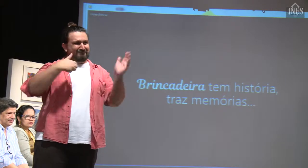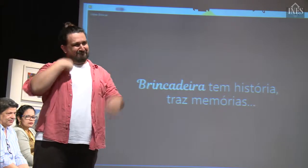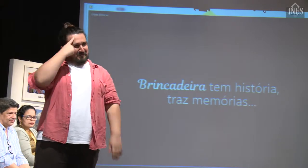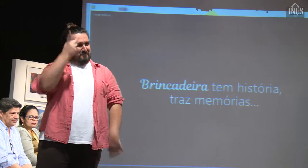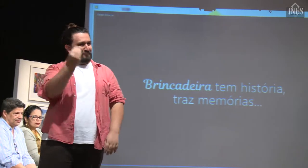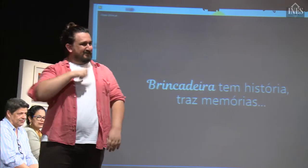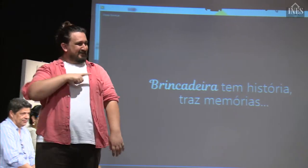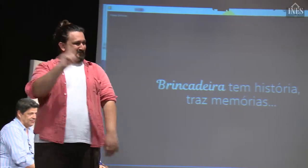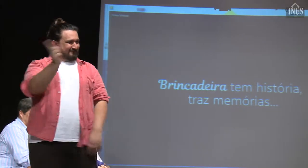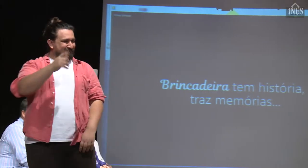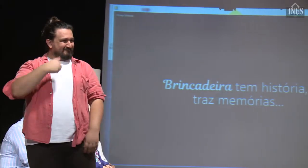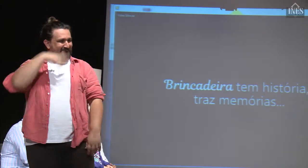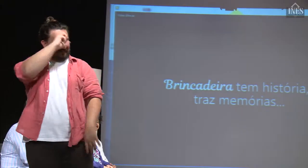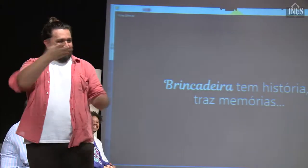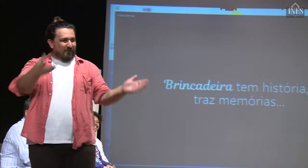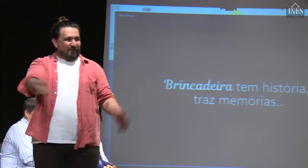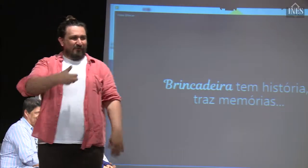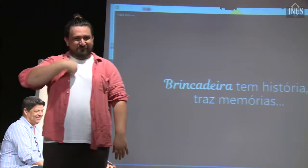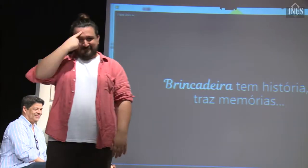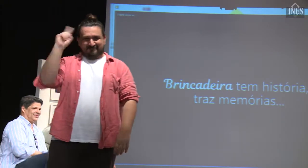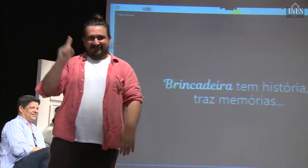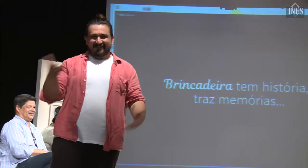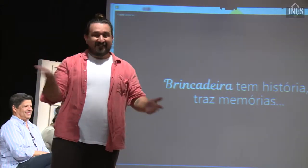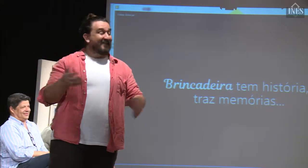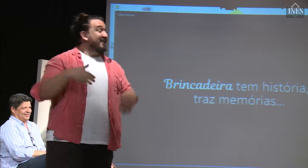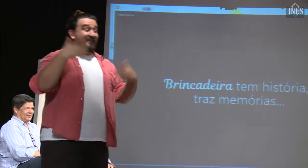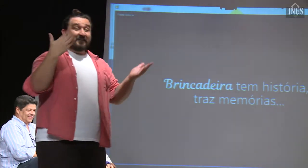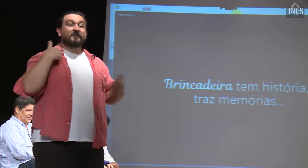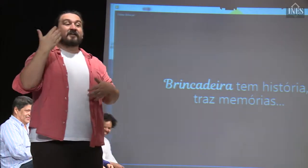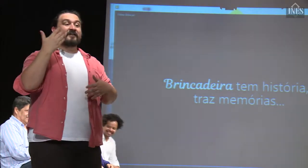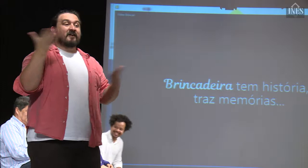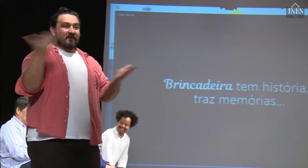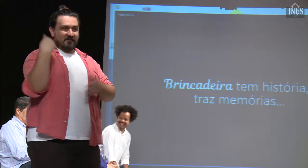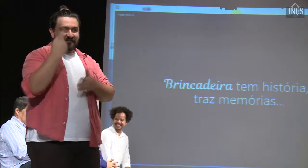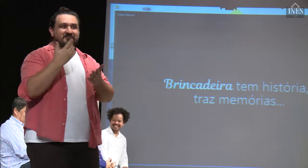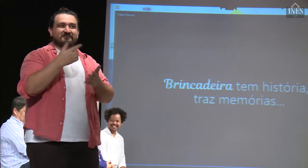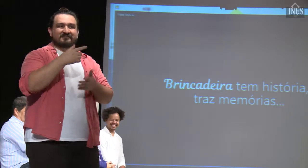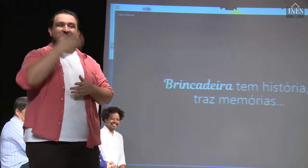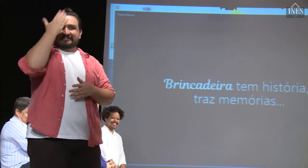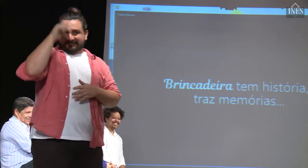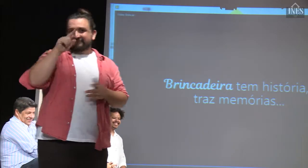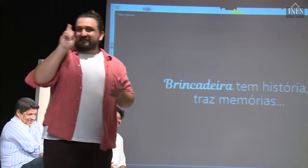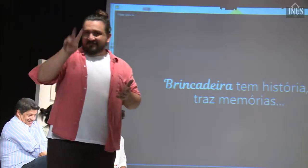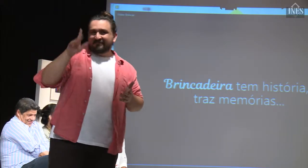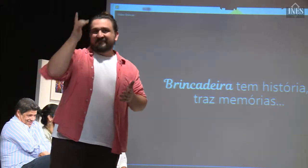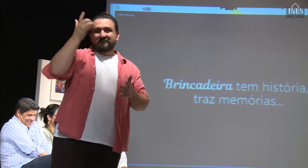também tem as estratégias que a gente tem que ter, e não dá só para desistir. Então, a gente tem que aprender com isso também. Então, eu vou